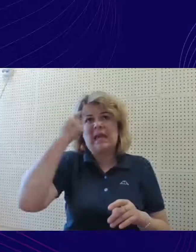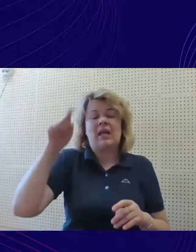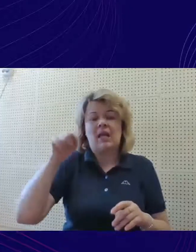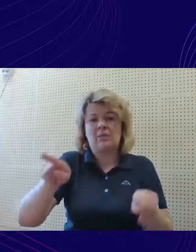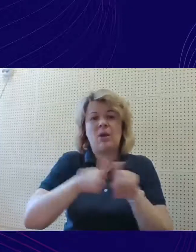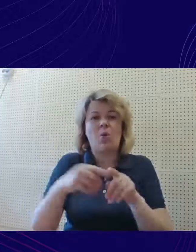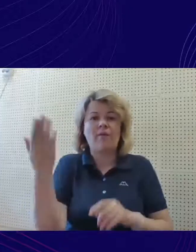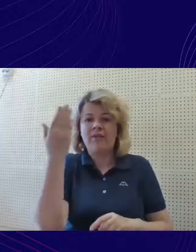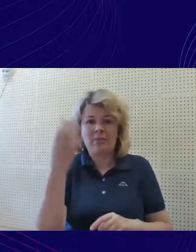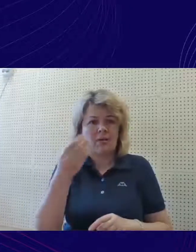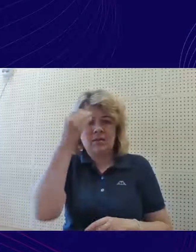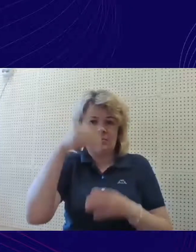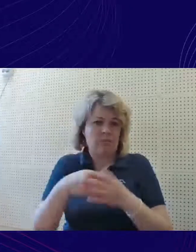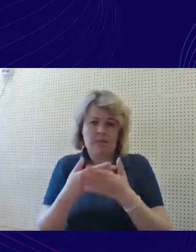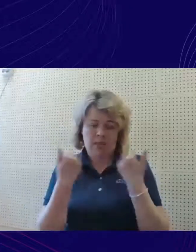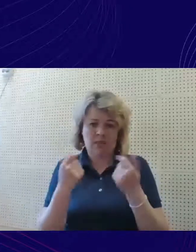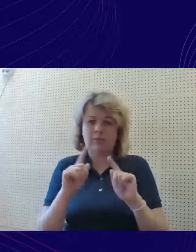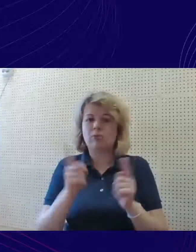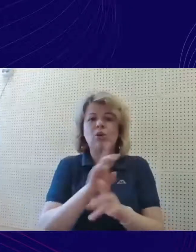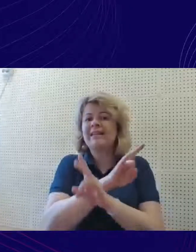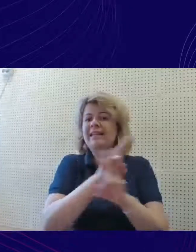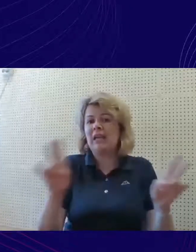что никто не помнит